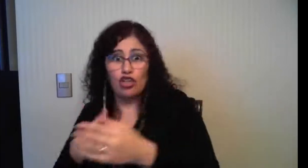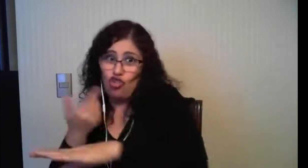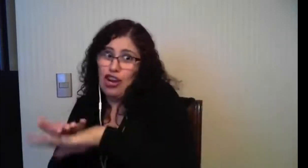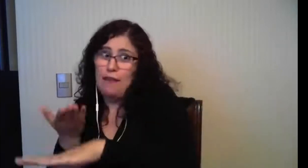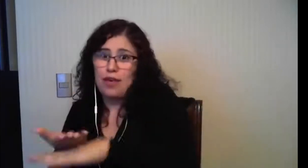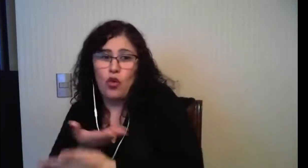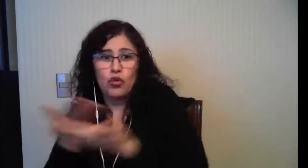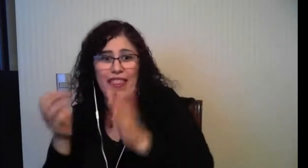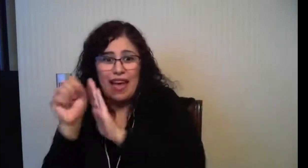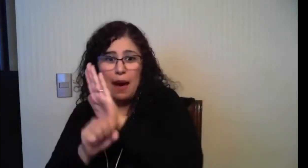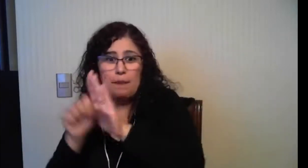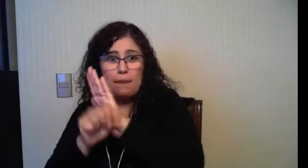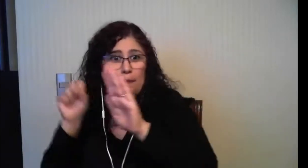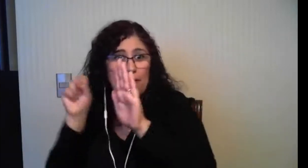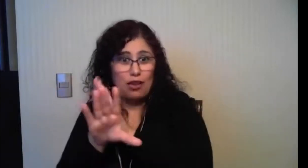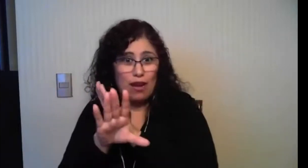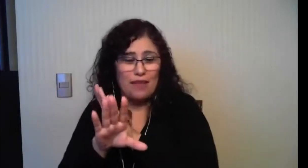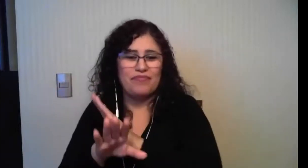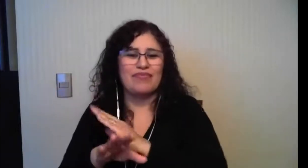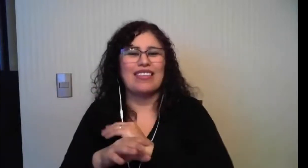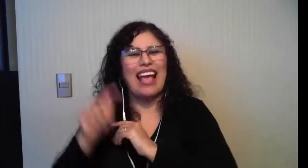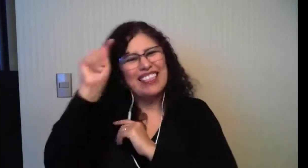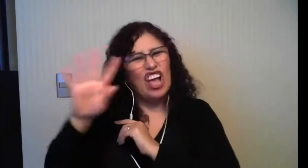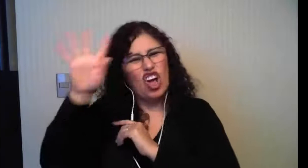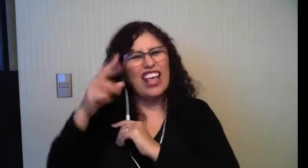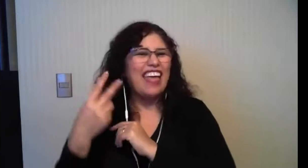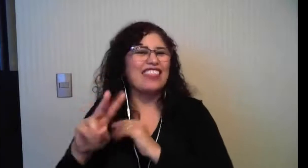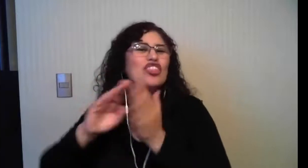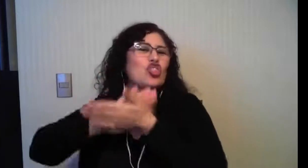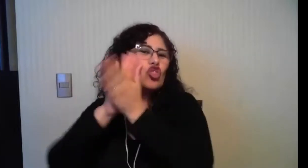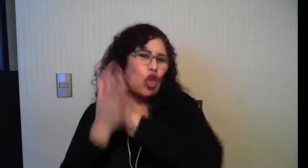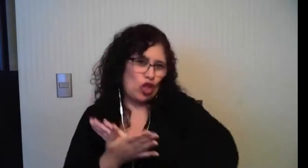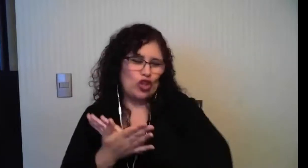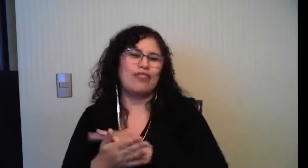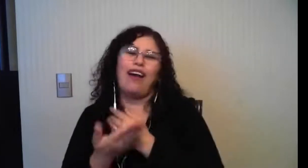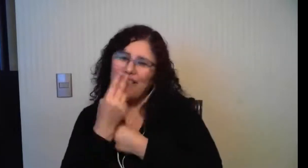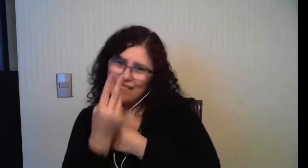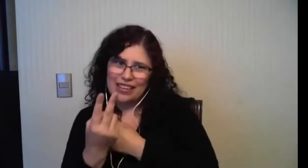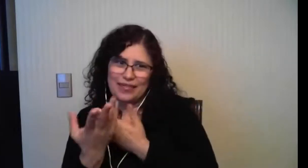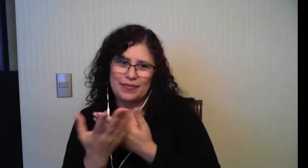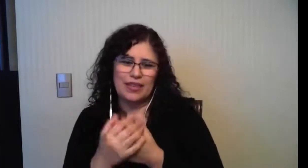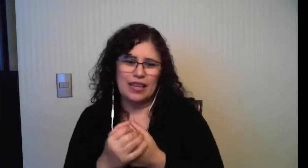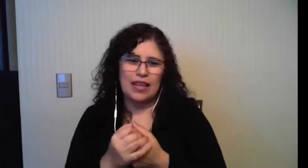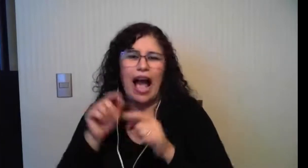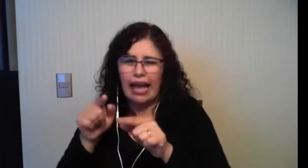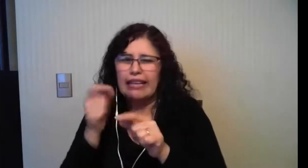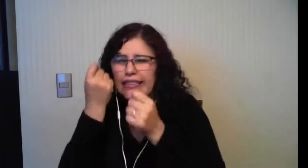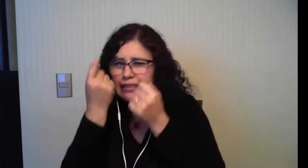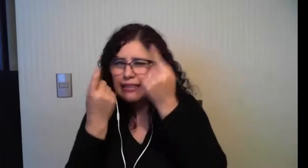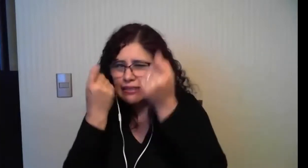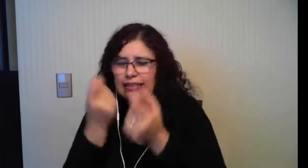la película de Hawking que se llama La teoría del todo, ¿ya? Y ahí van a Profe, poder entender,